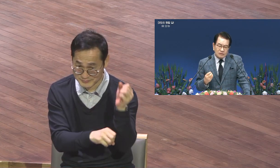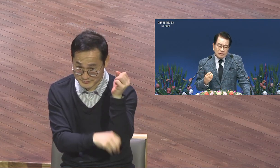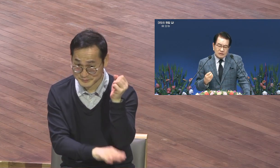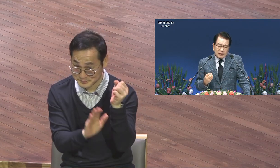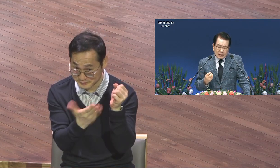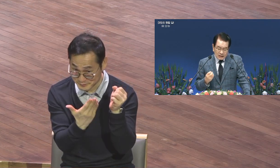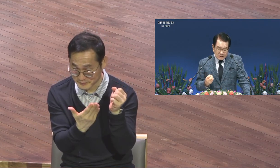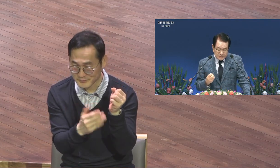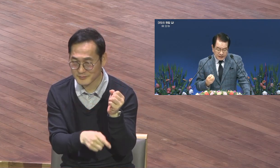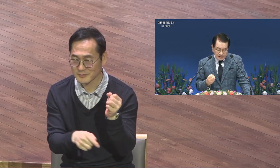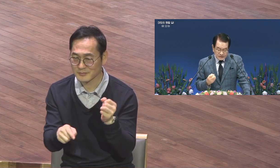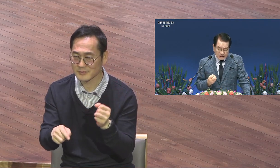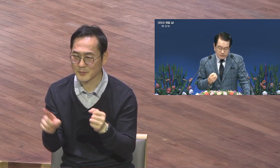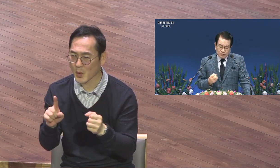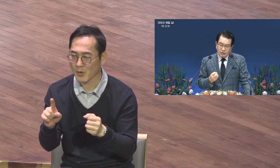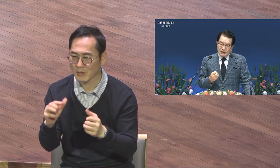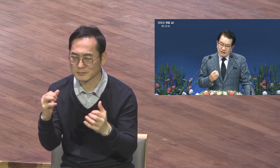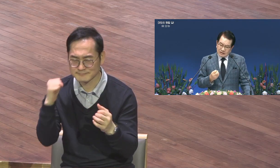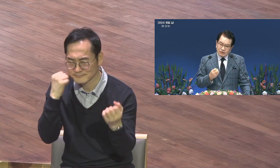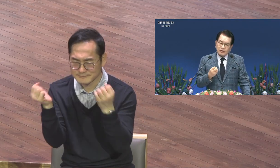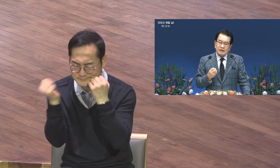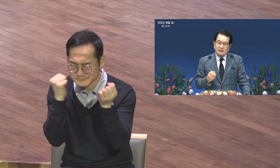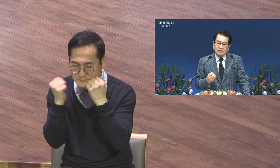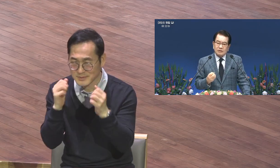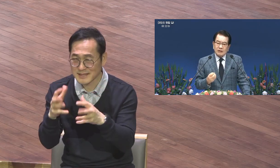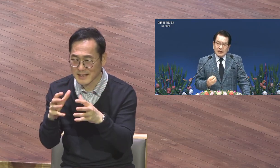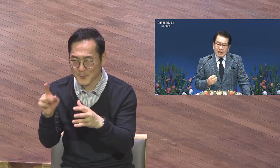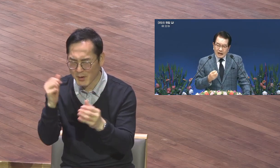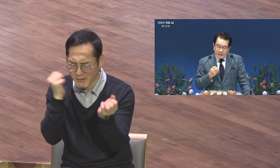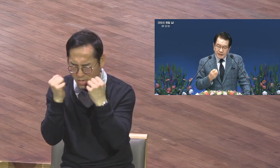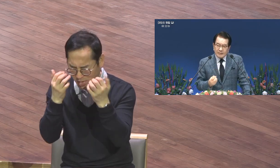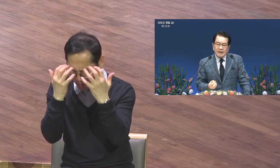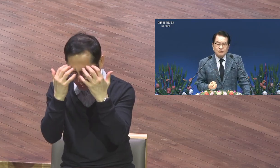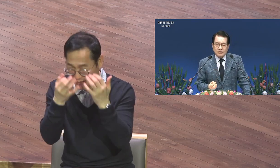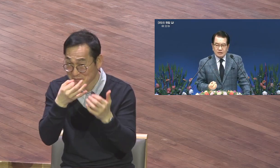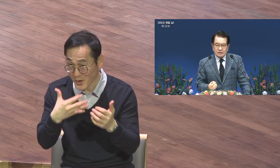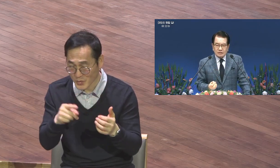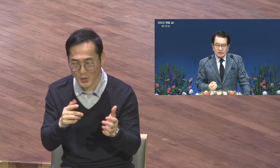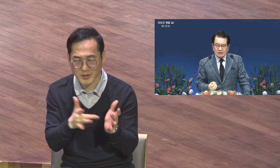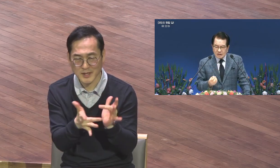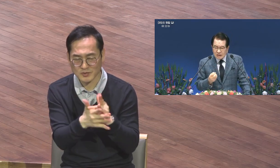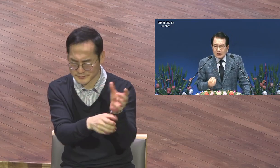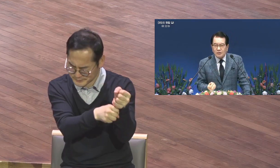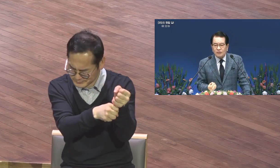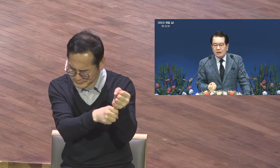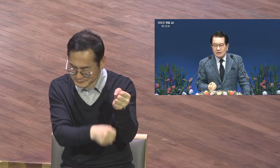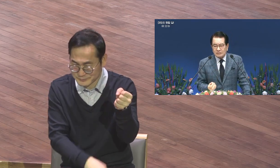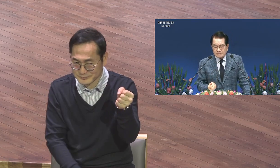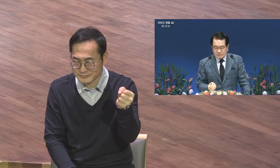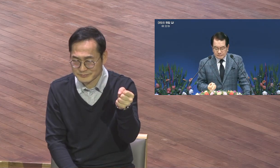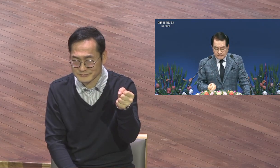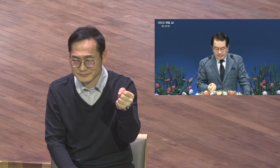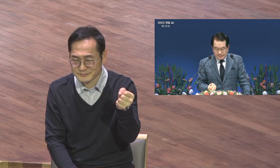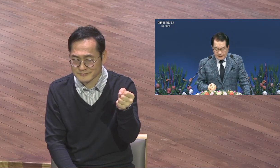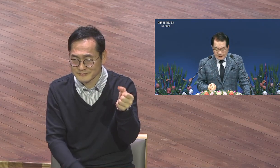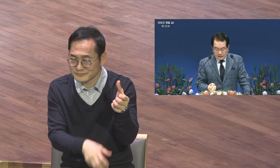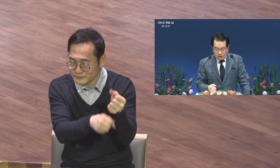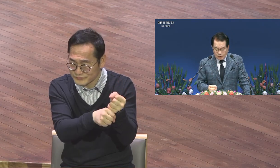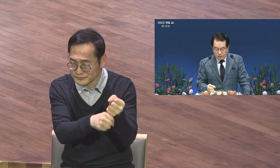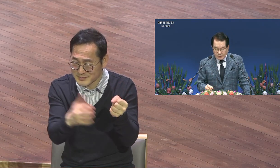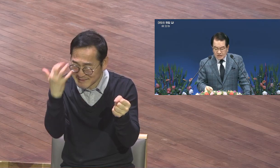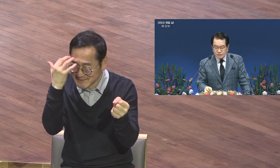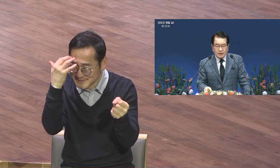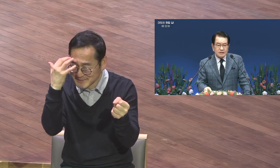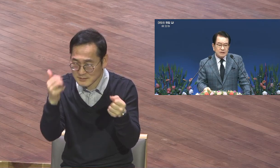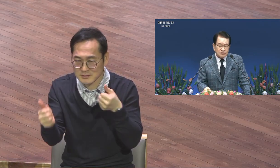와도 하나님의 사람으로 설 수가 있거든요. 하나님 예배할 수 있거든요. 어떤 어려움이 오더라도.